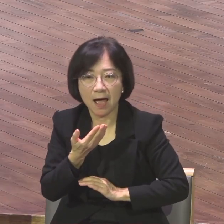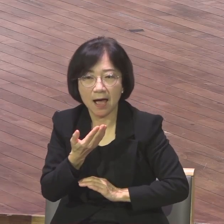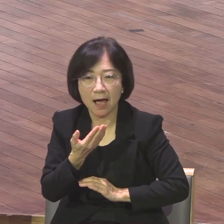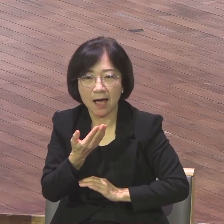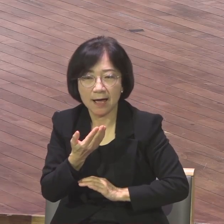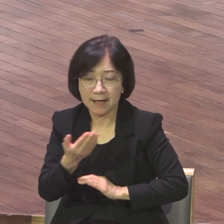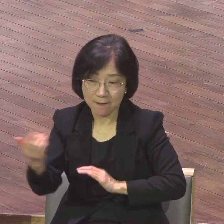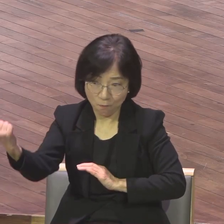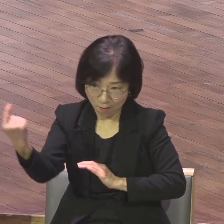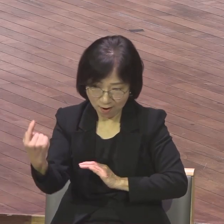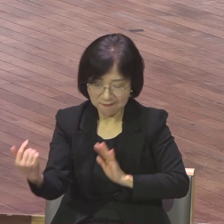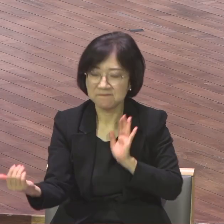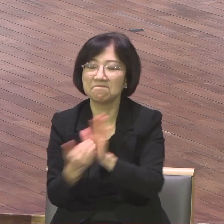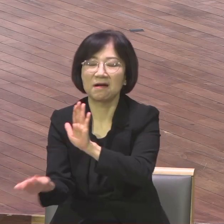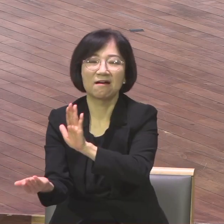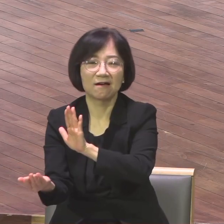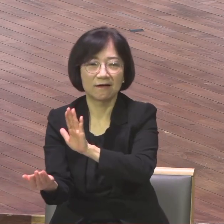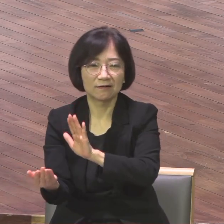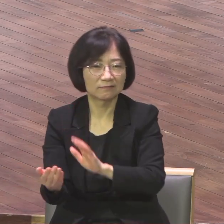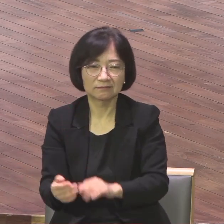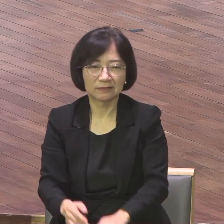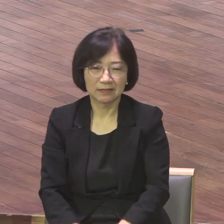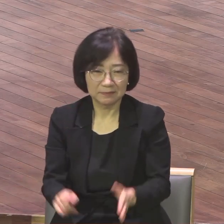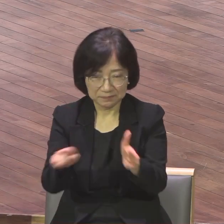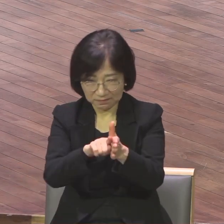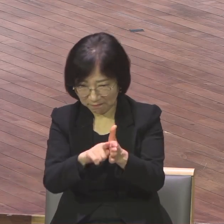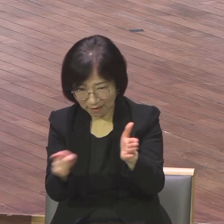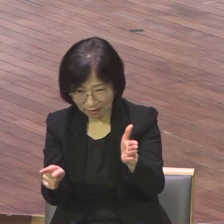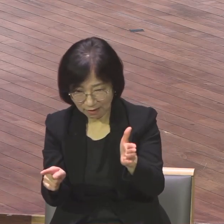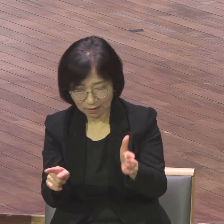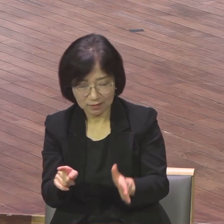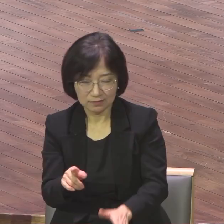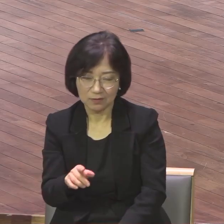넘어섭니다. 흔들림이 없습니다. 변질되지 않습니다.